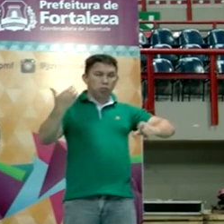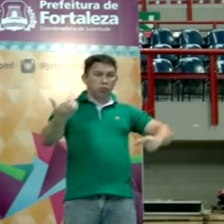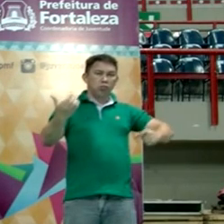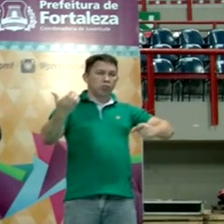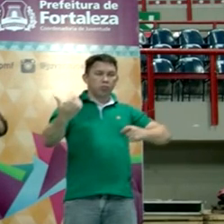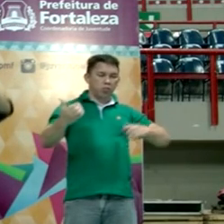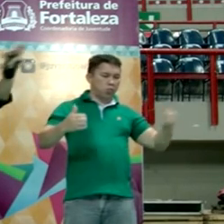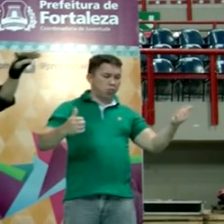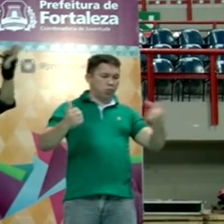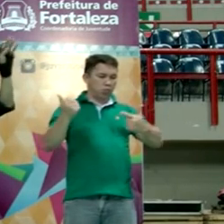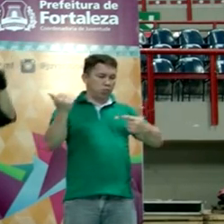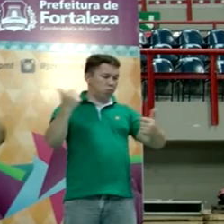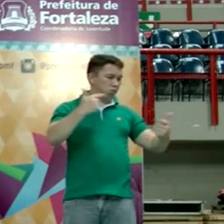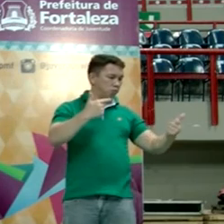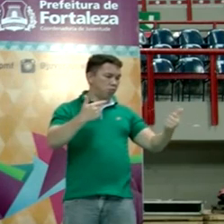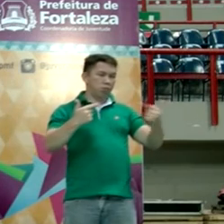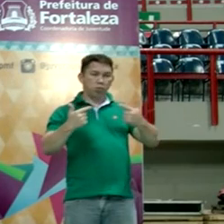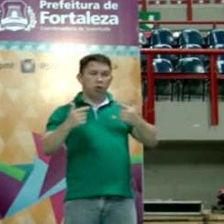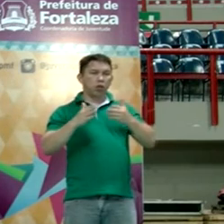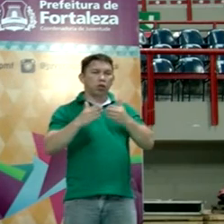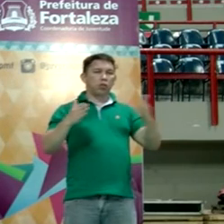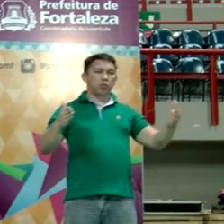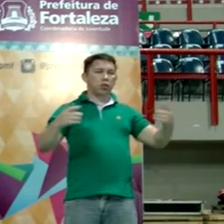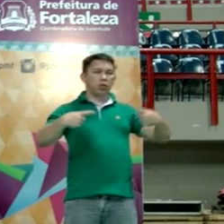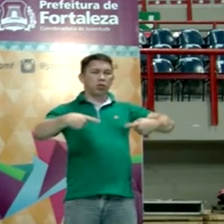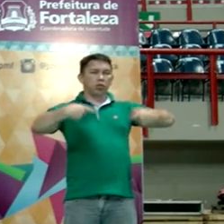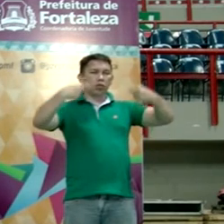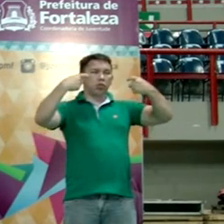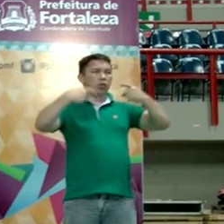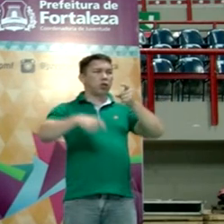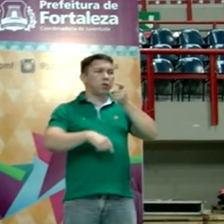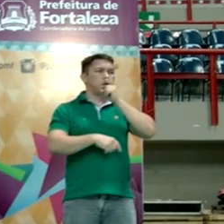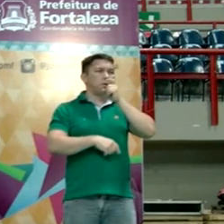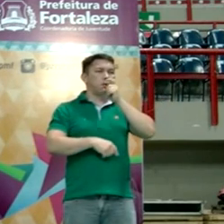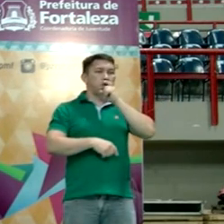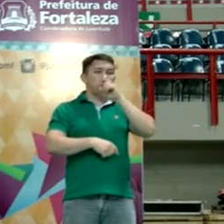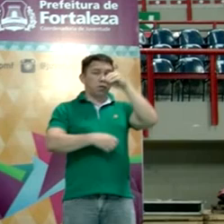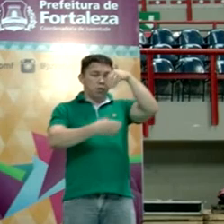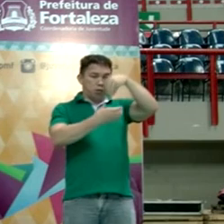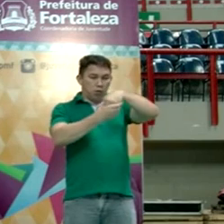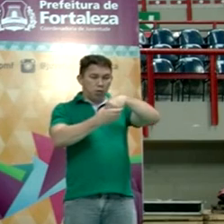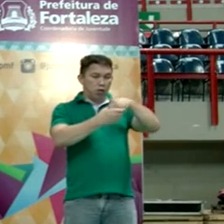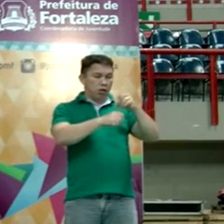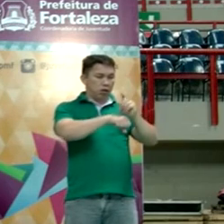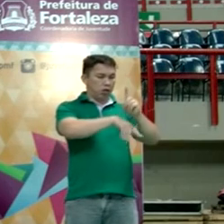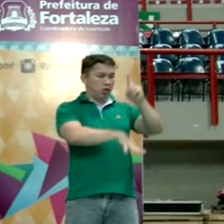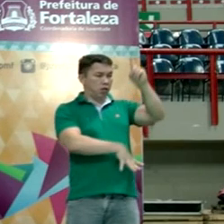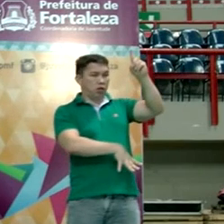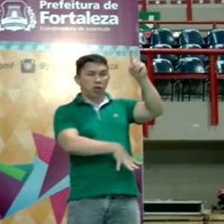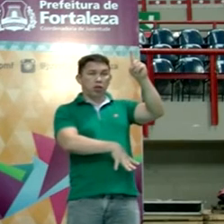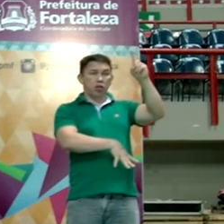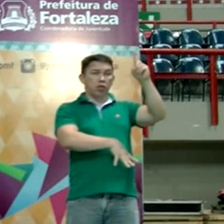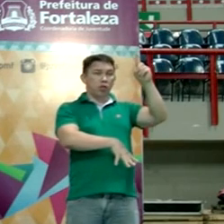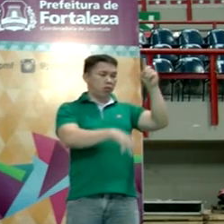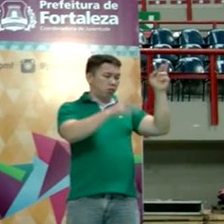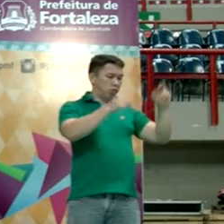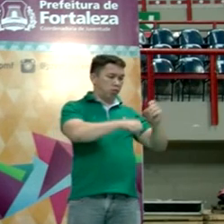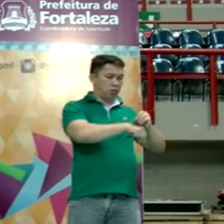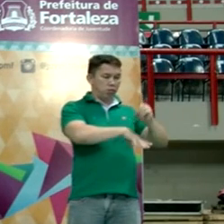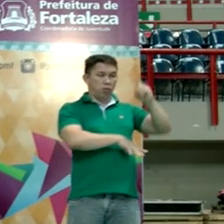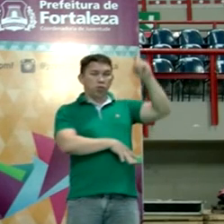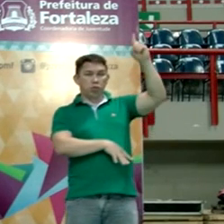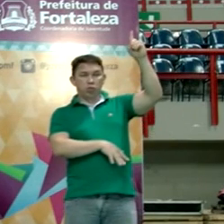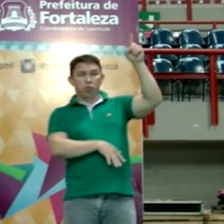corrida armamentista, tudo isso vai ser na época da Guerra Fria. Vai ser durante a Guerra Fria que dentro da corrida espacial, os soviéticos vão levar o